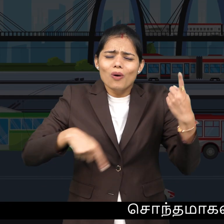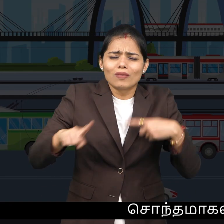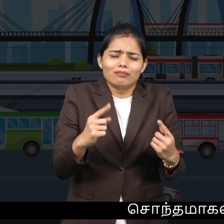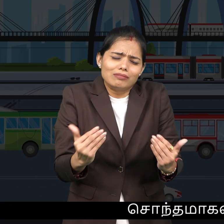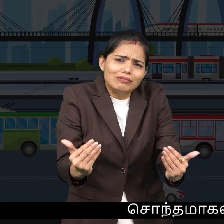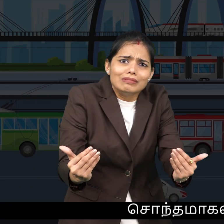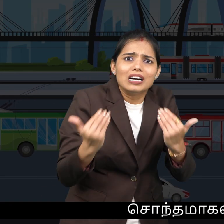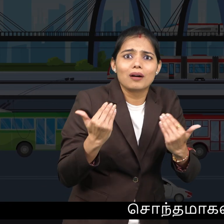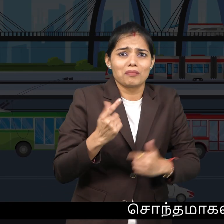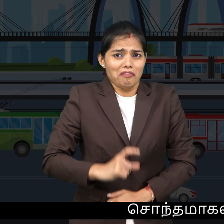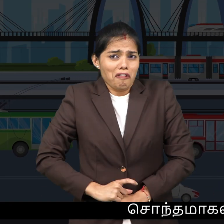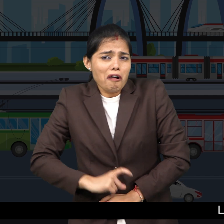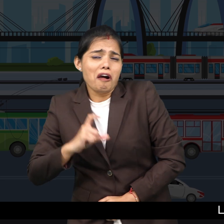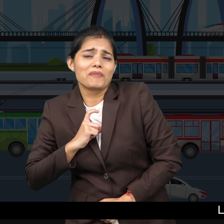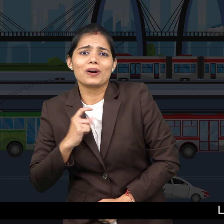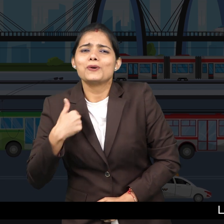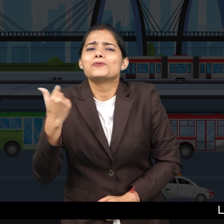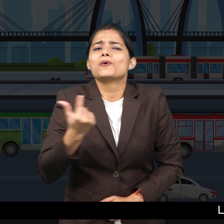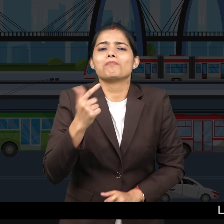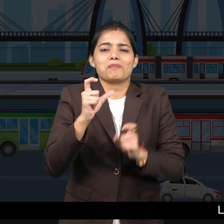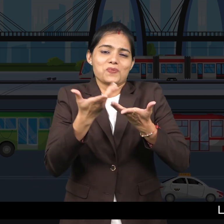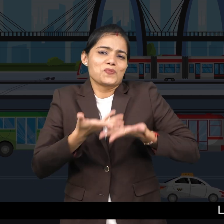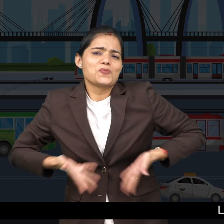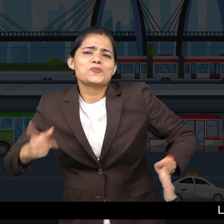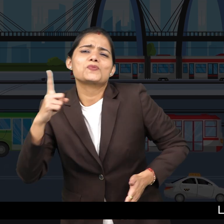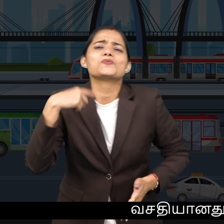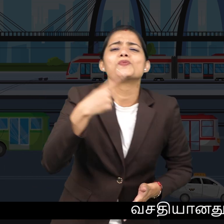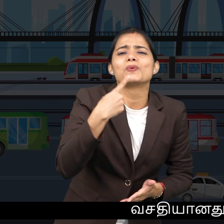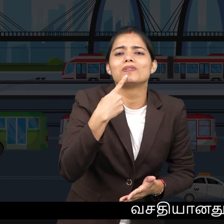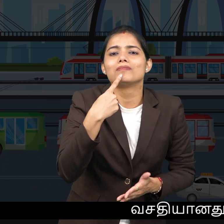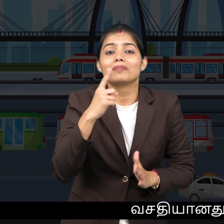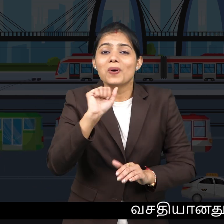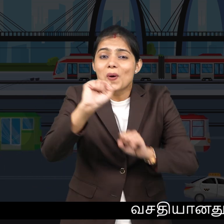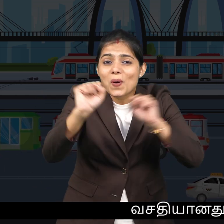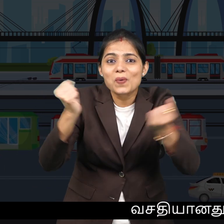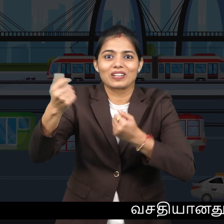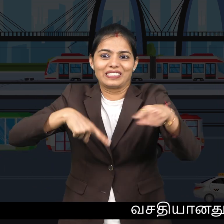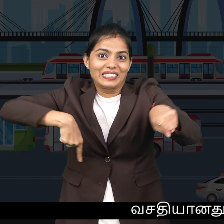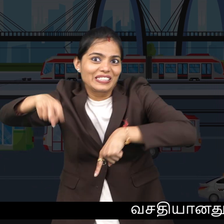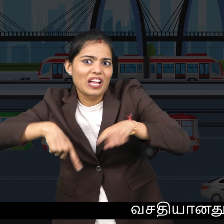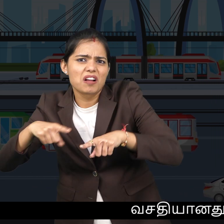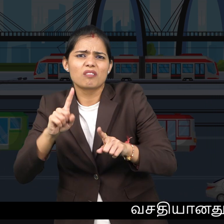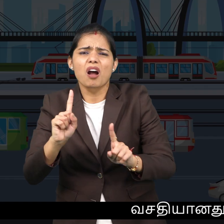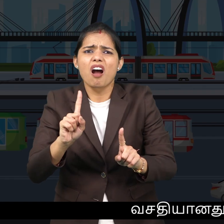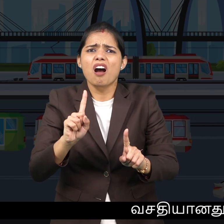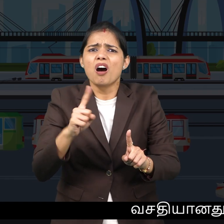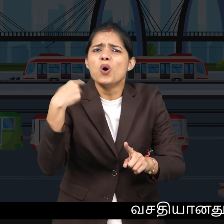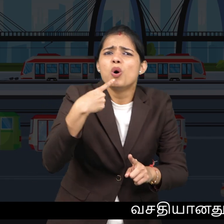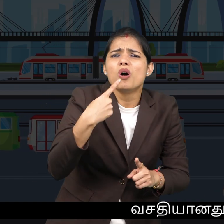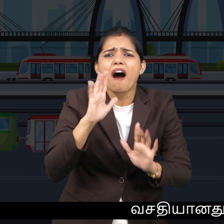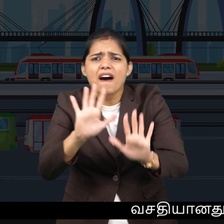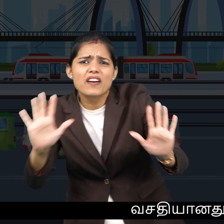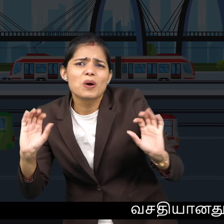சொந்தமாக வாகனம் இல்லாதவர்களுக்கு இது பாதுகாப்பானது, வசதியானது மற்றும் மிகவும்